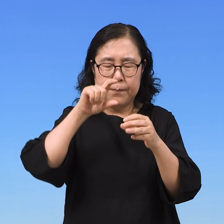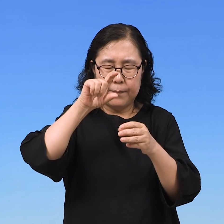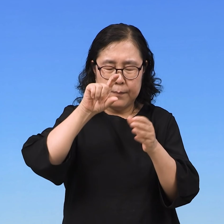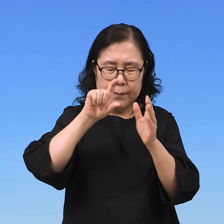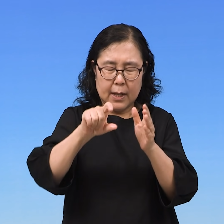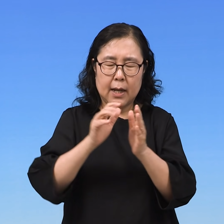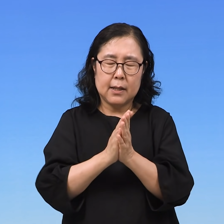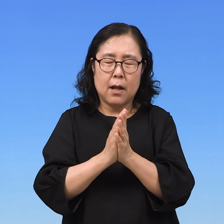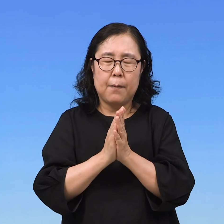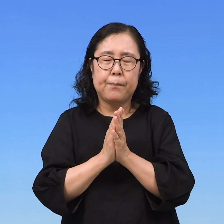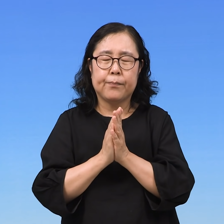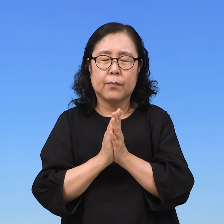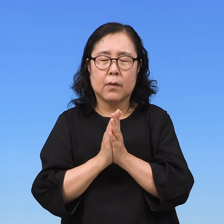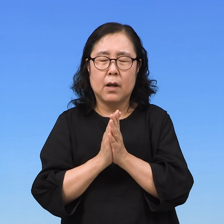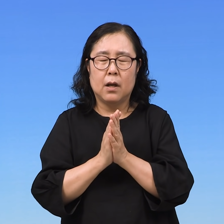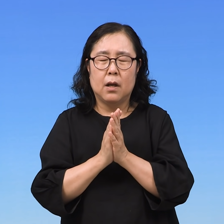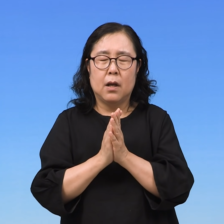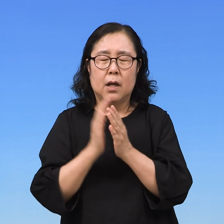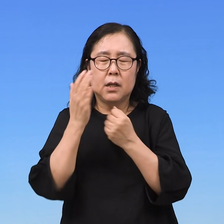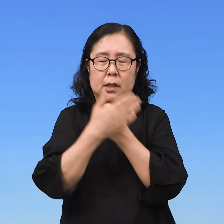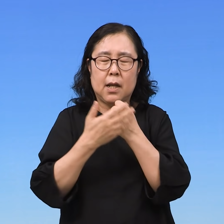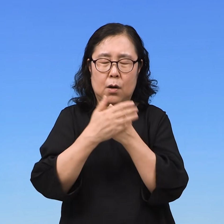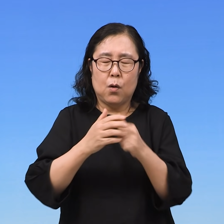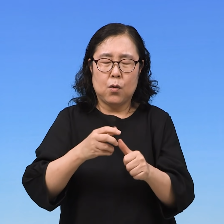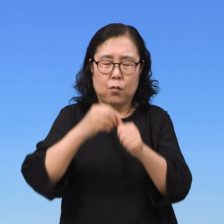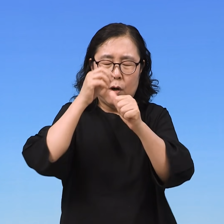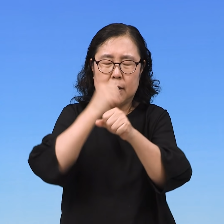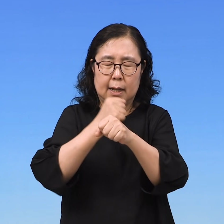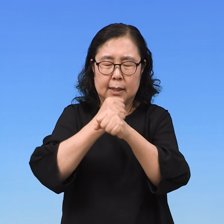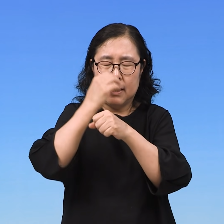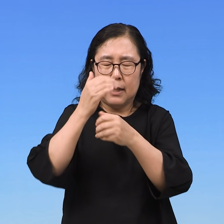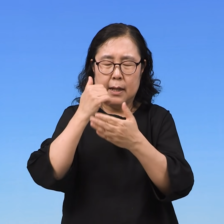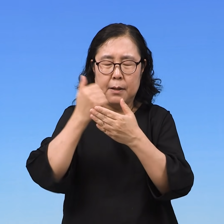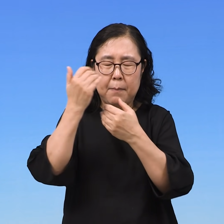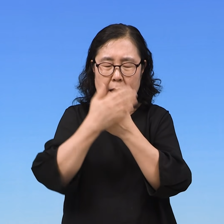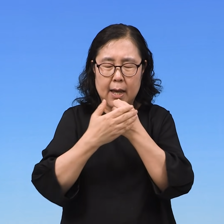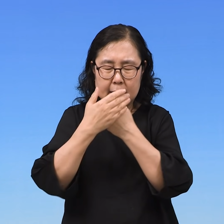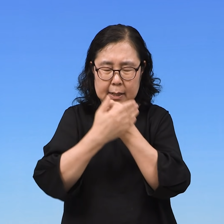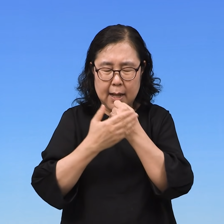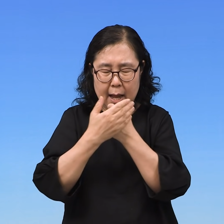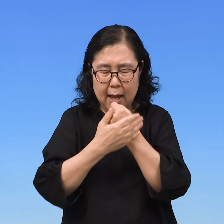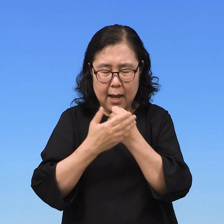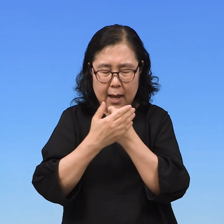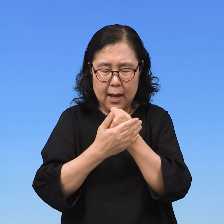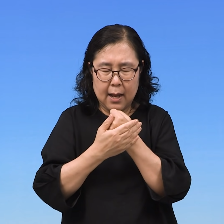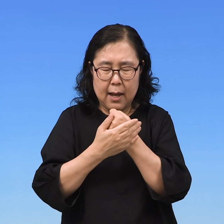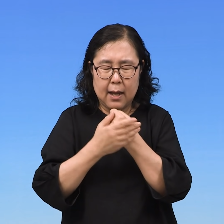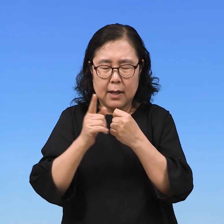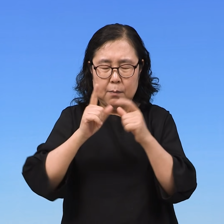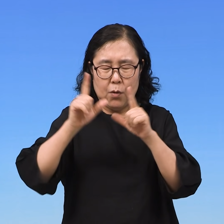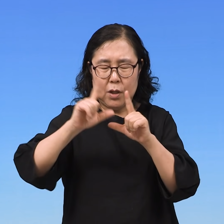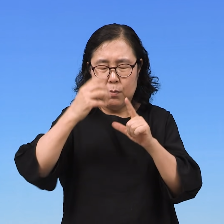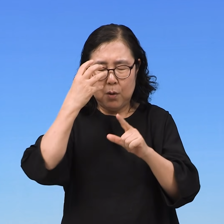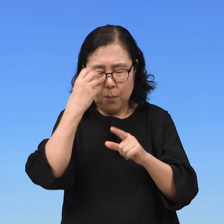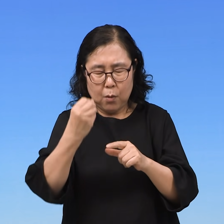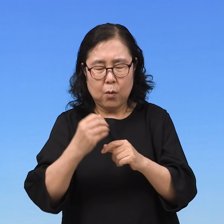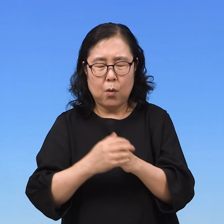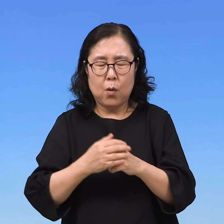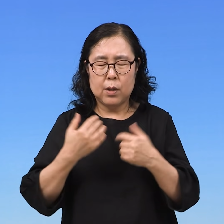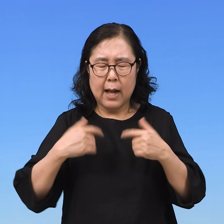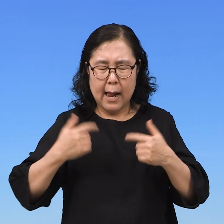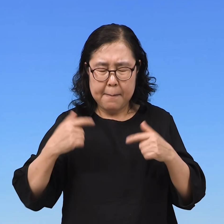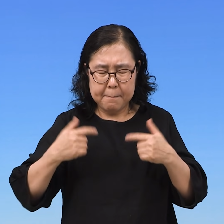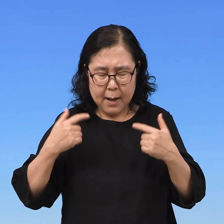위기 가운데 있던 아브라함을 은혜로 건져주신 하나님의 은혜, 아버지 하나님 그 모습을